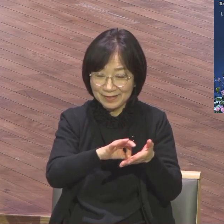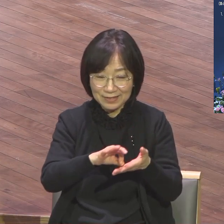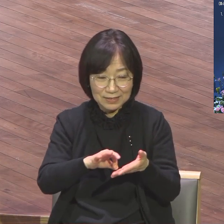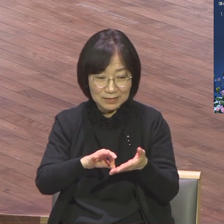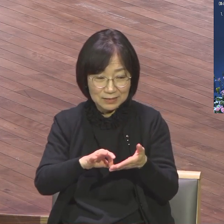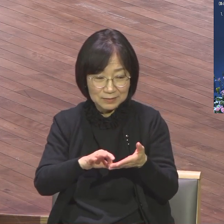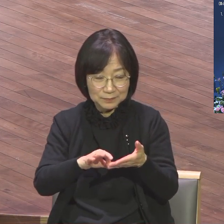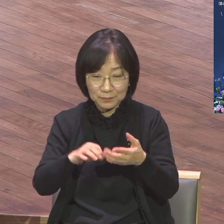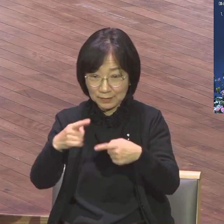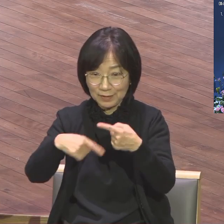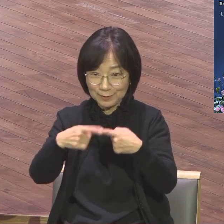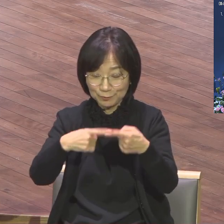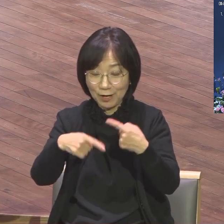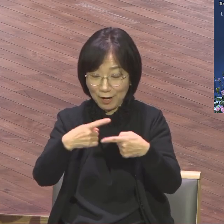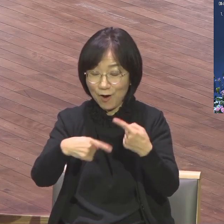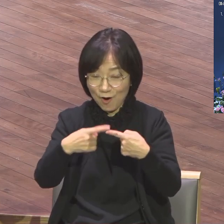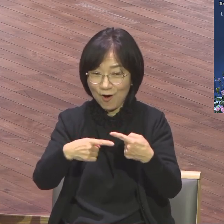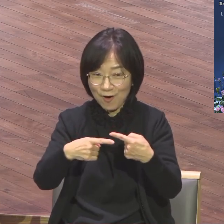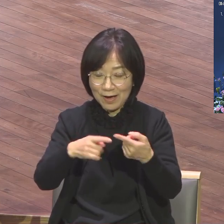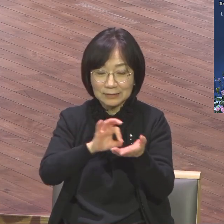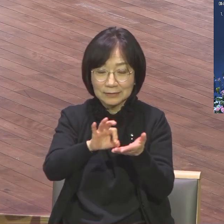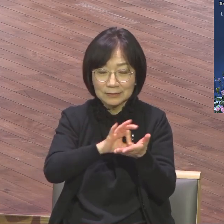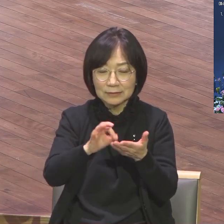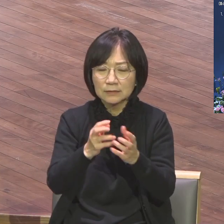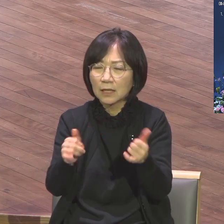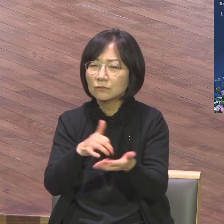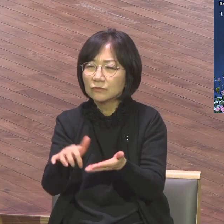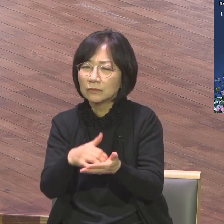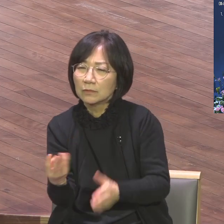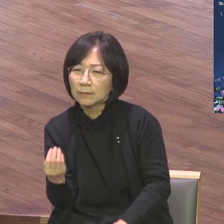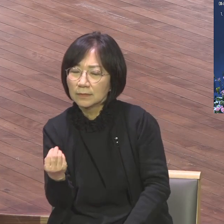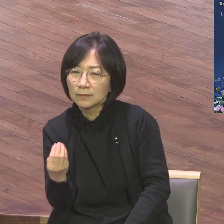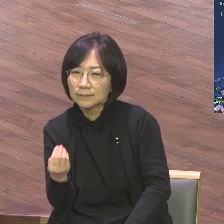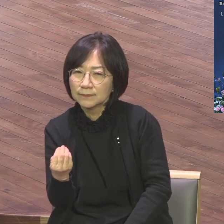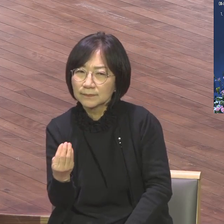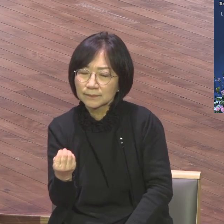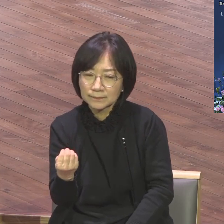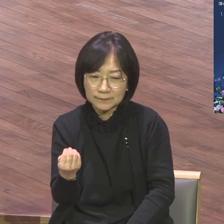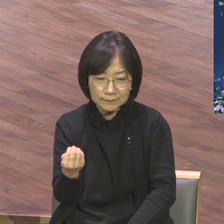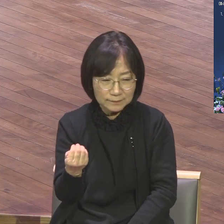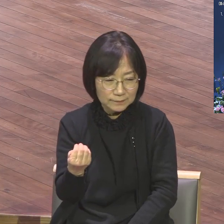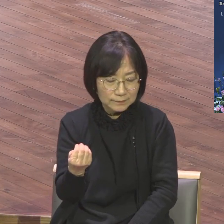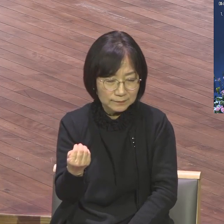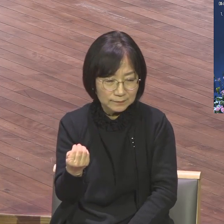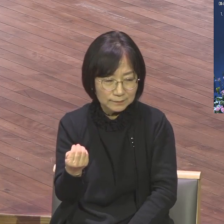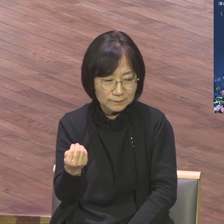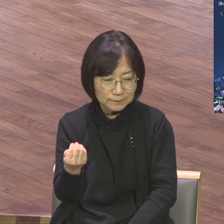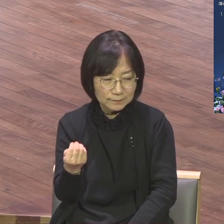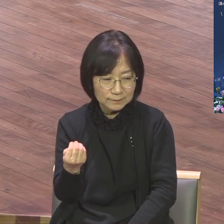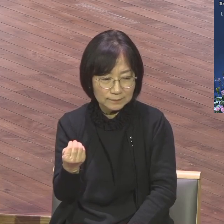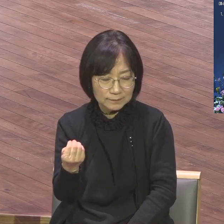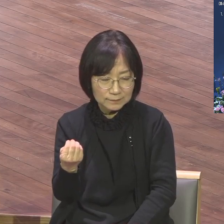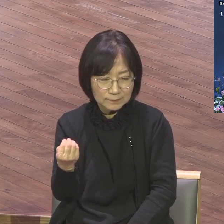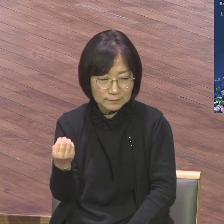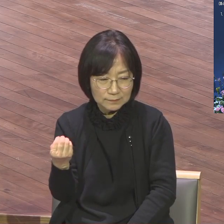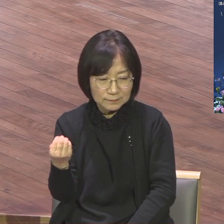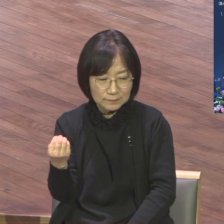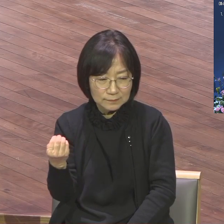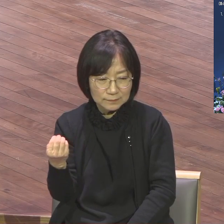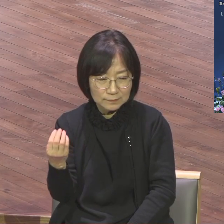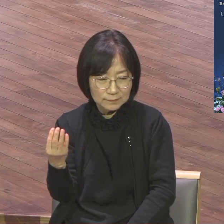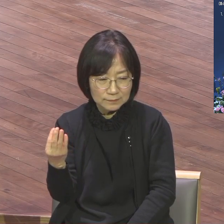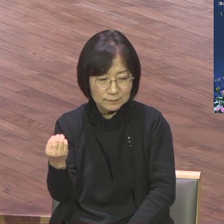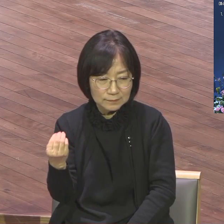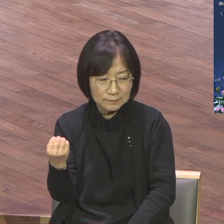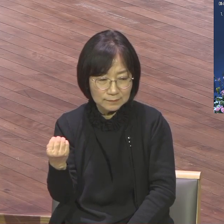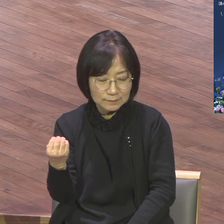수화를 모국어 수화가 모국어예요. 수화. 그러니까 이 사용하는 수화를 사용하는